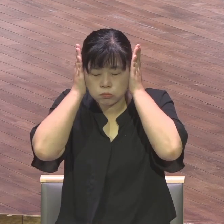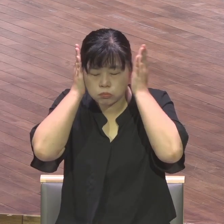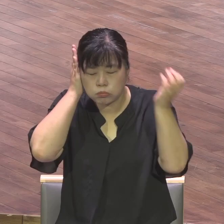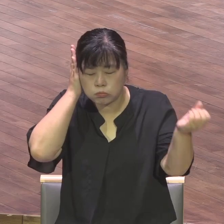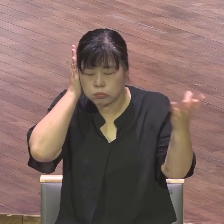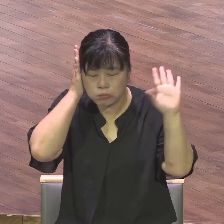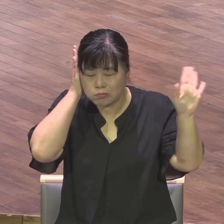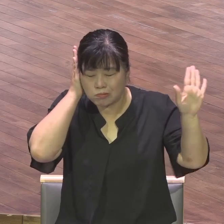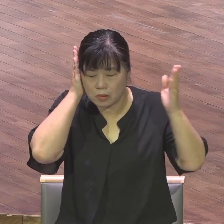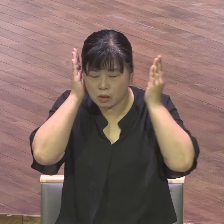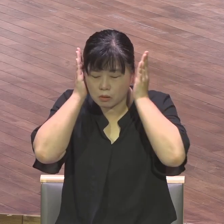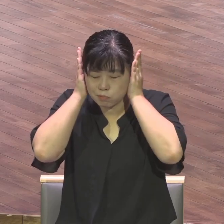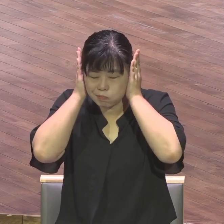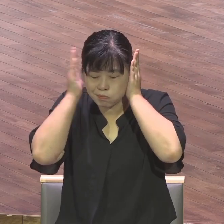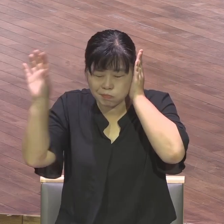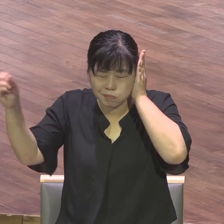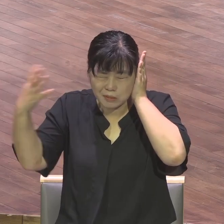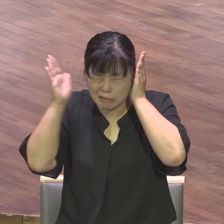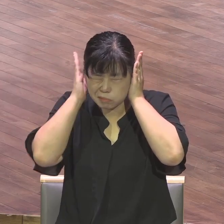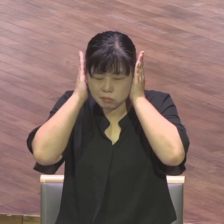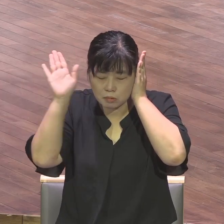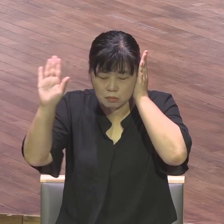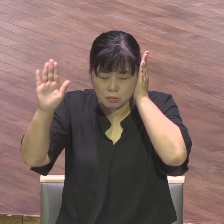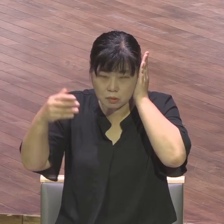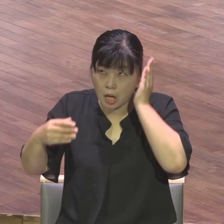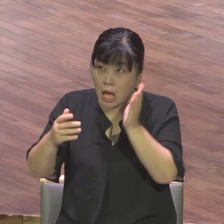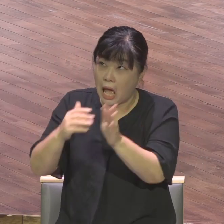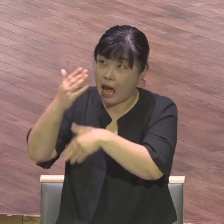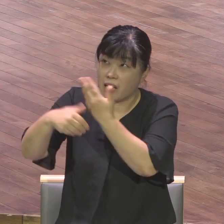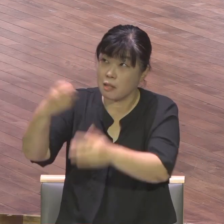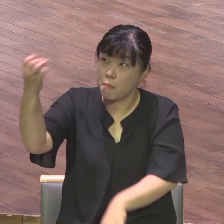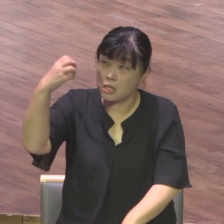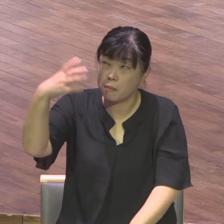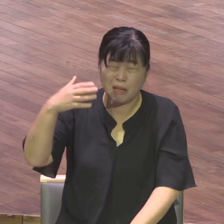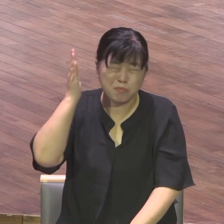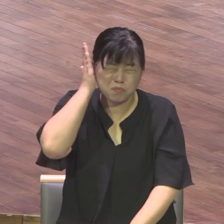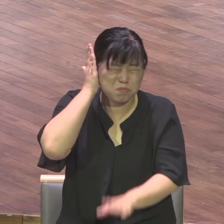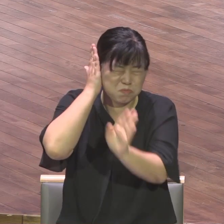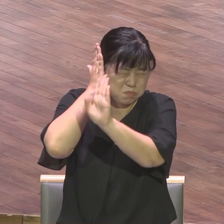들려요. 심지어 말씀도 안 들려요. 듣기야.